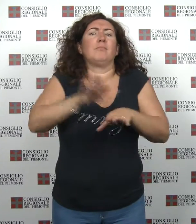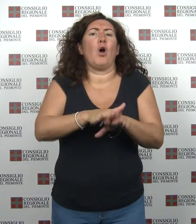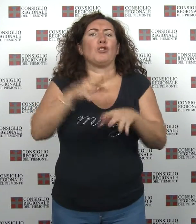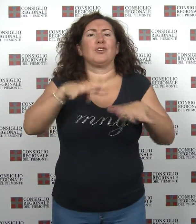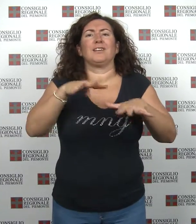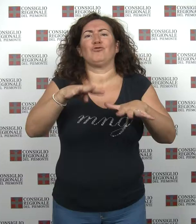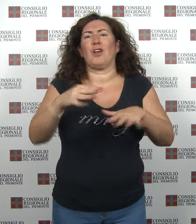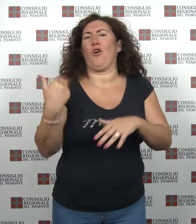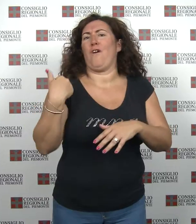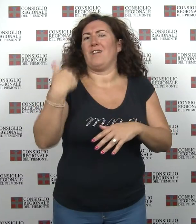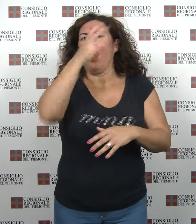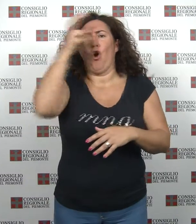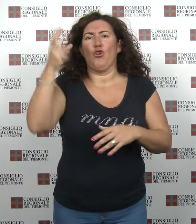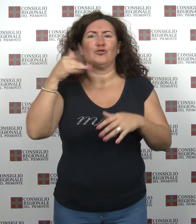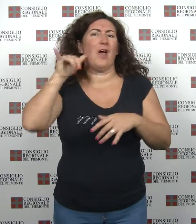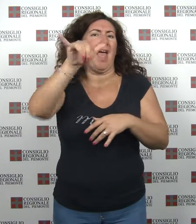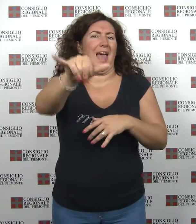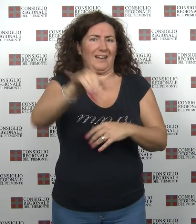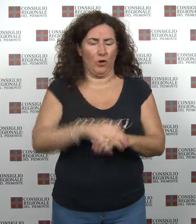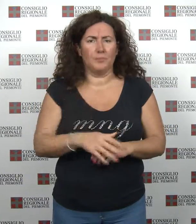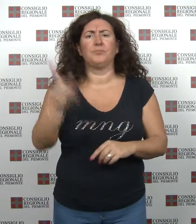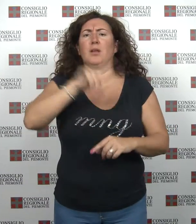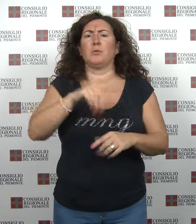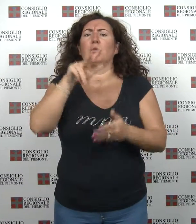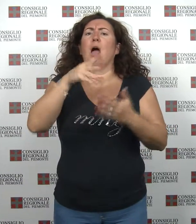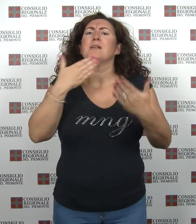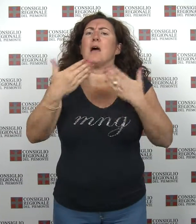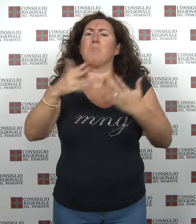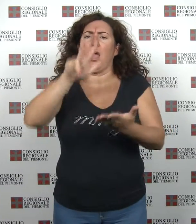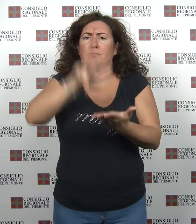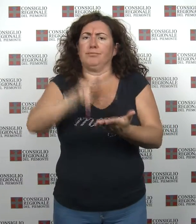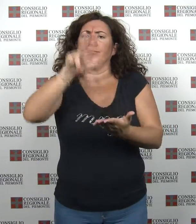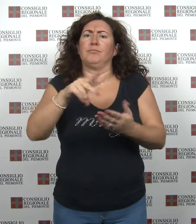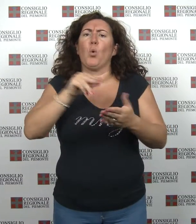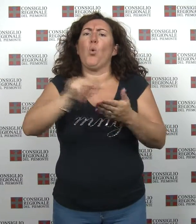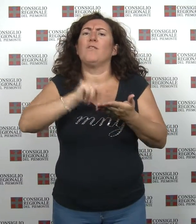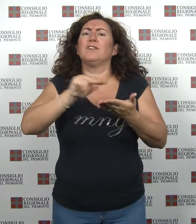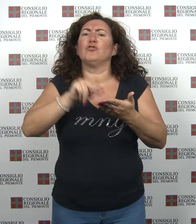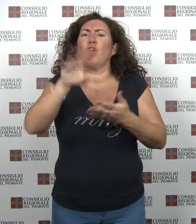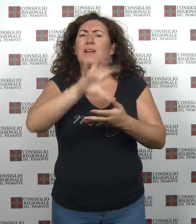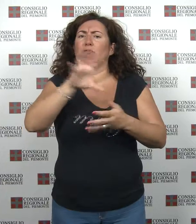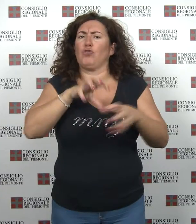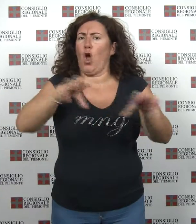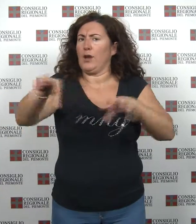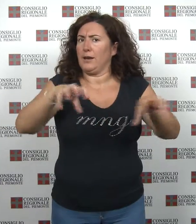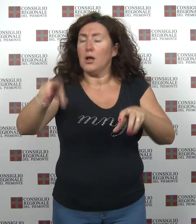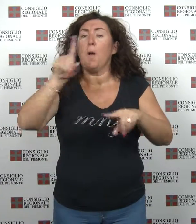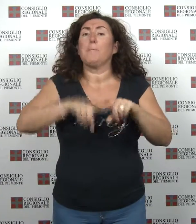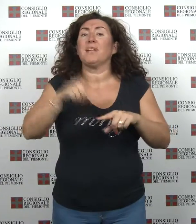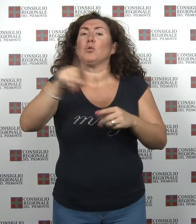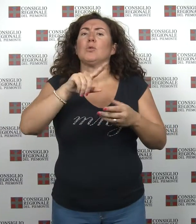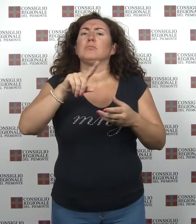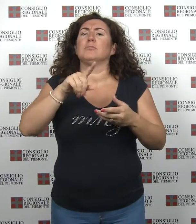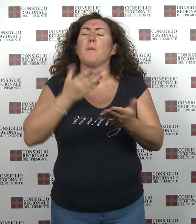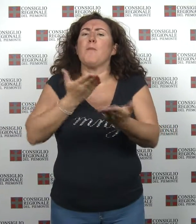poi approvato la legge di riorganizzazione degli uffici della Regione e una mozione per migliorare l'ISEE. L'assessore alla sanità ha poi svolto